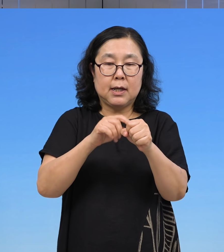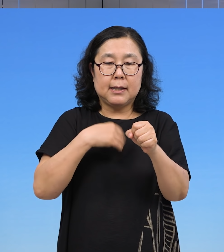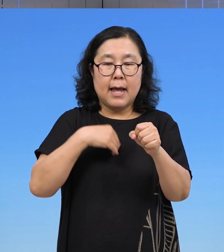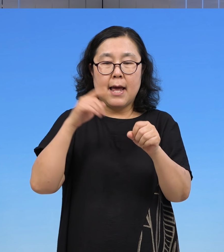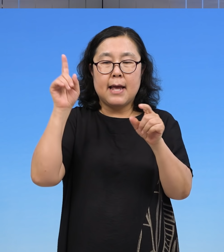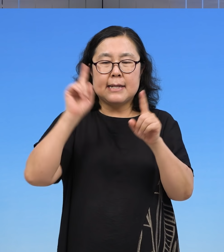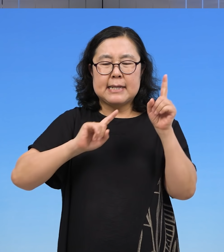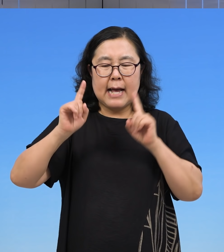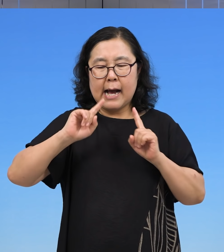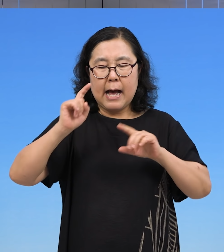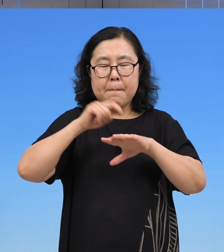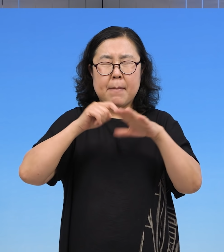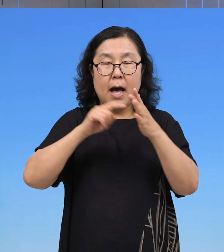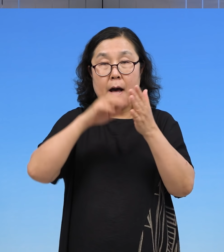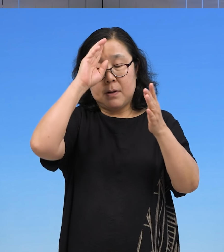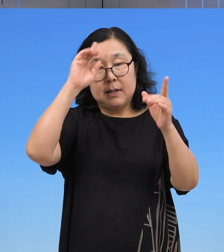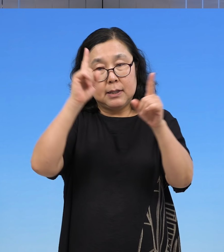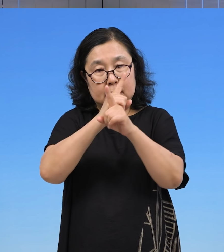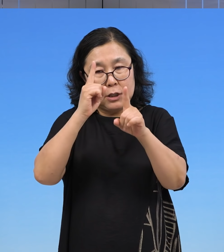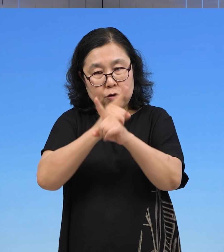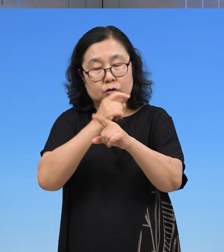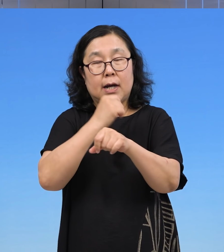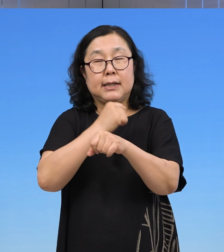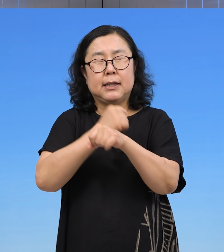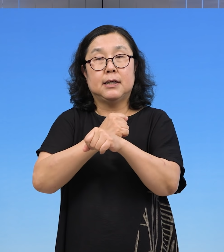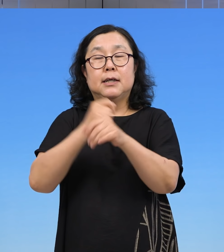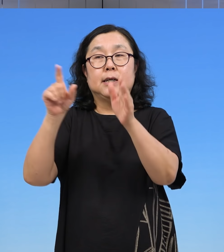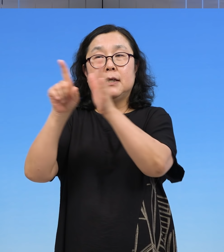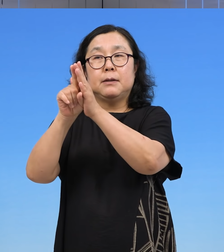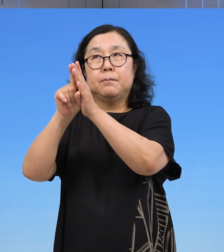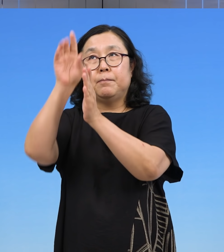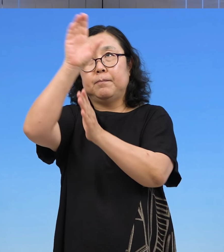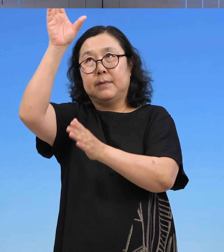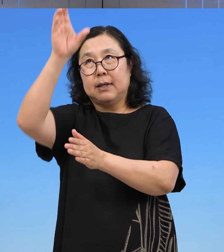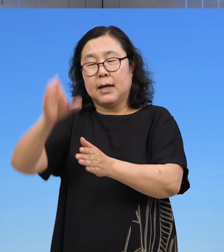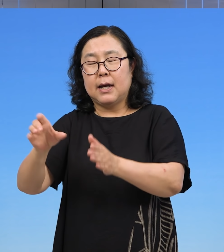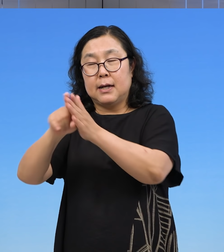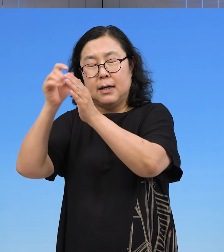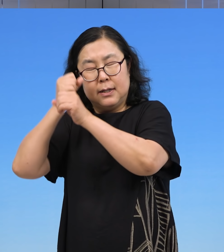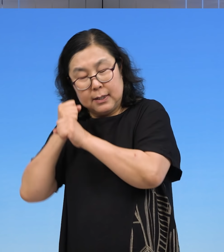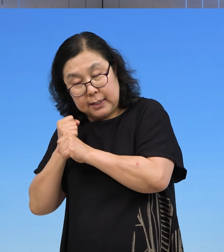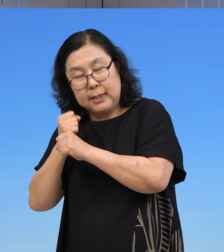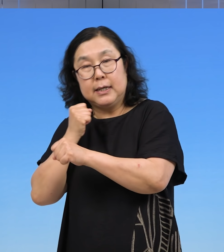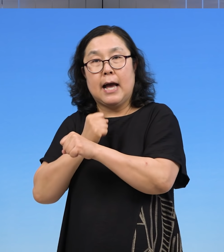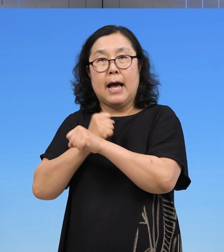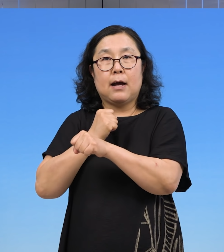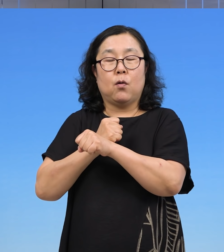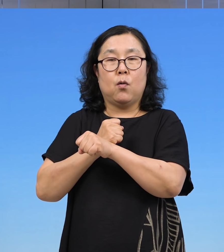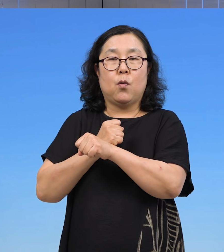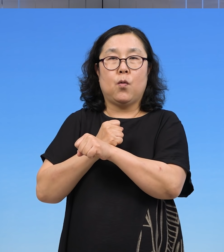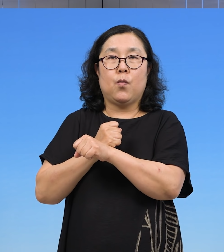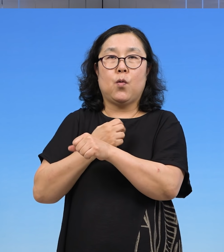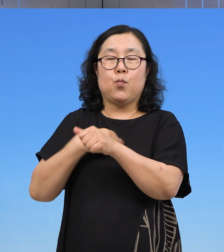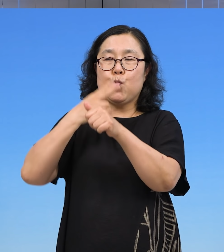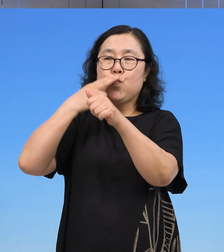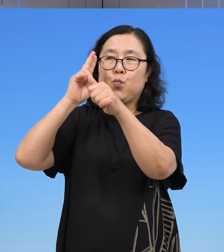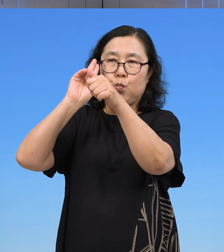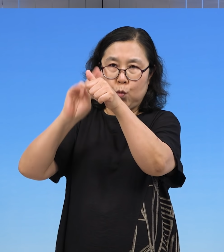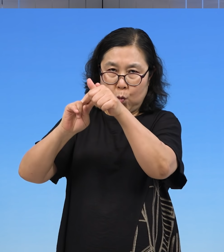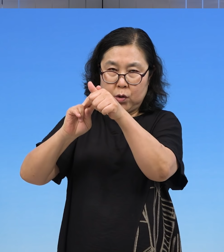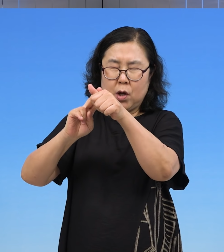상한 내면을 치유해 주시는 그 주님의 십자가를 의지하고 다시 한번 전의를 불태우며 도전 앞에